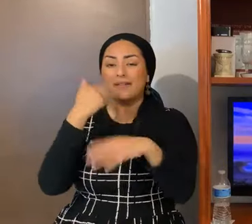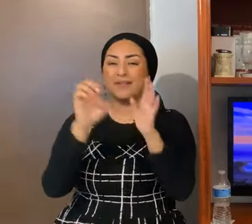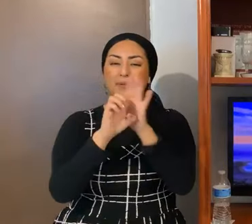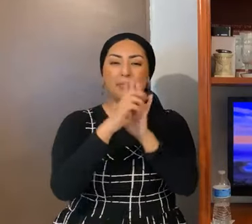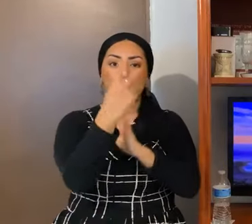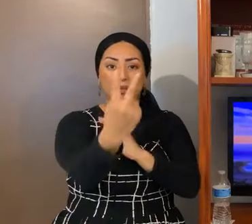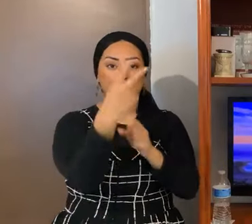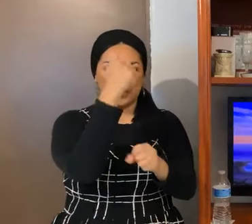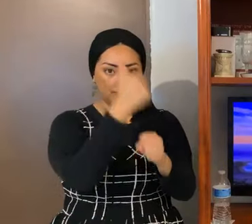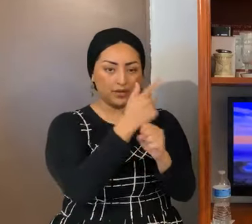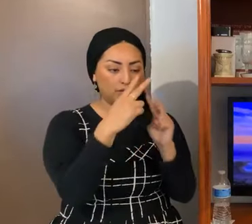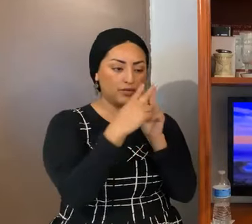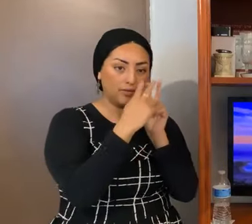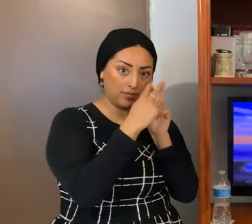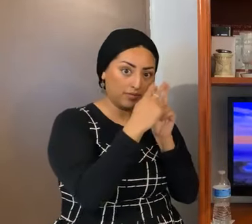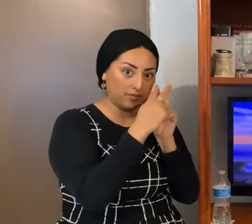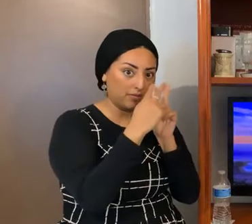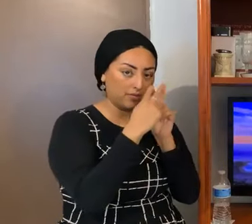hermanos.